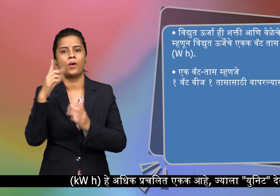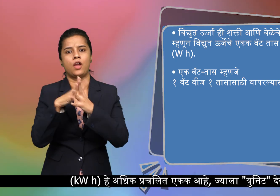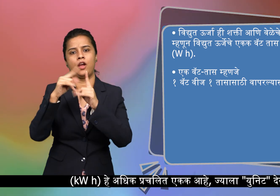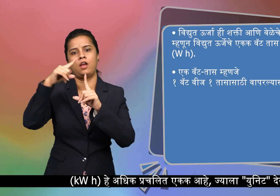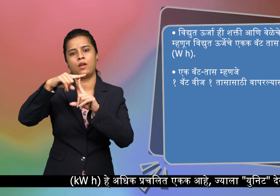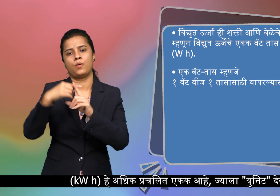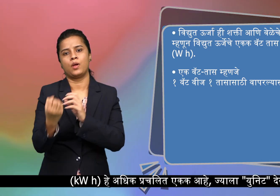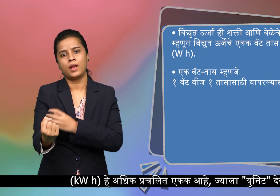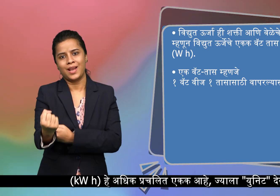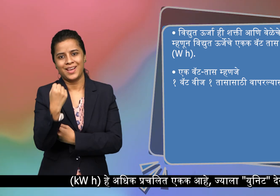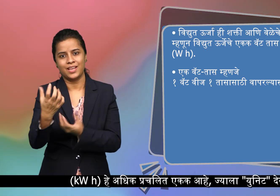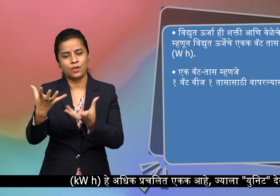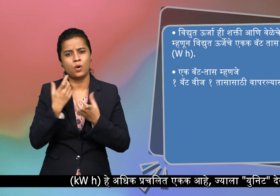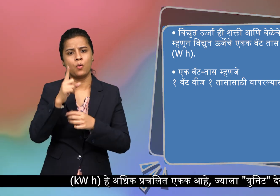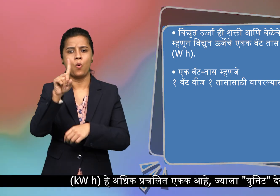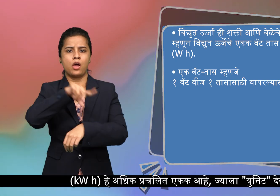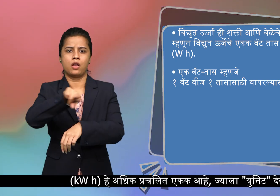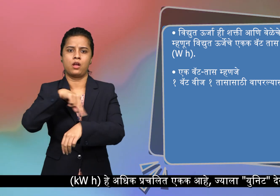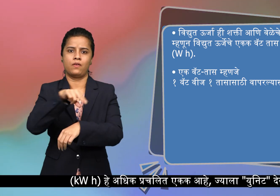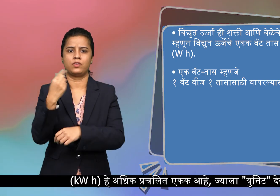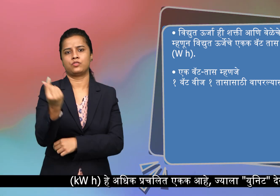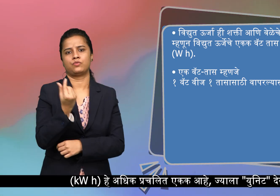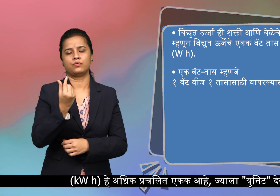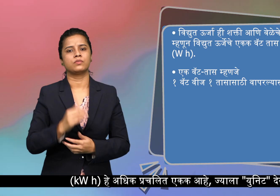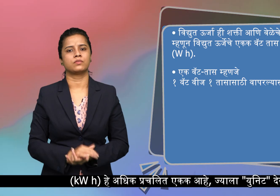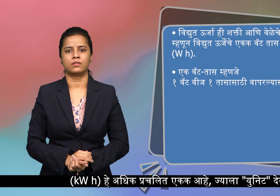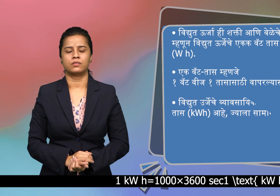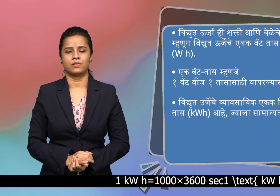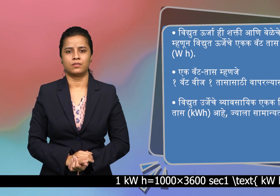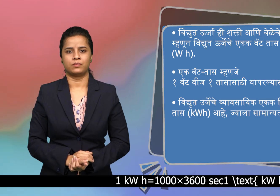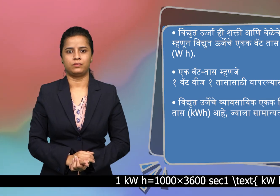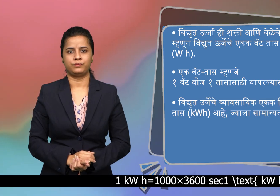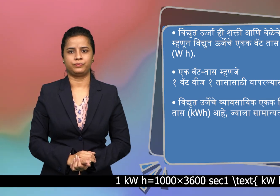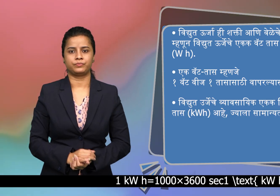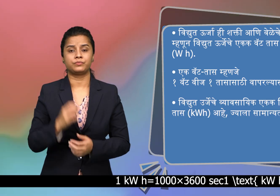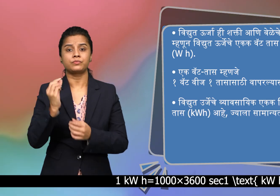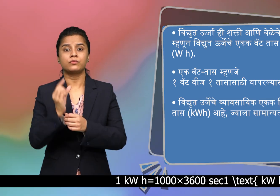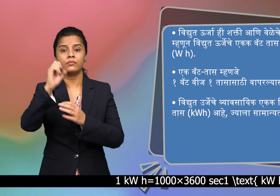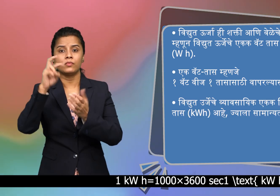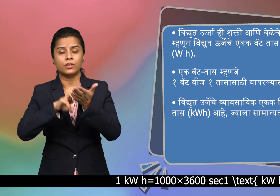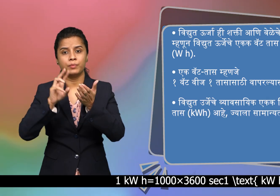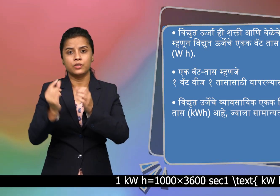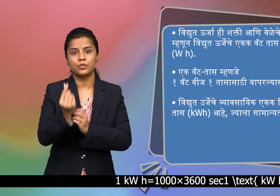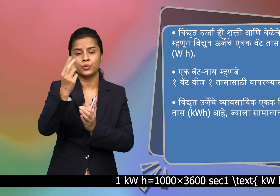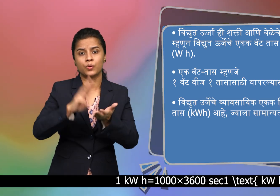kWh हे अधिक प्रचलित एकक आहे, ज्याला युनिट देखील म्हणतात. 1 kWh बरोबर 1000 गुणिले